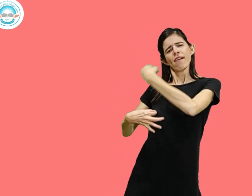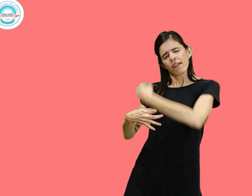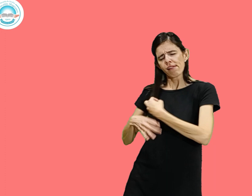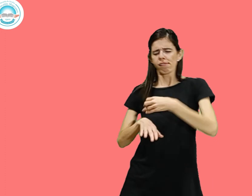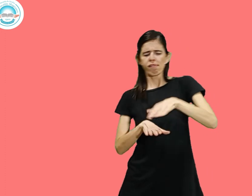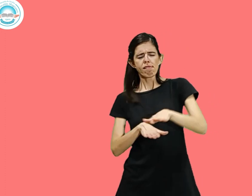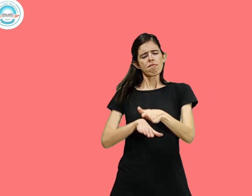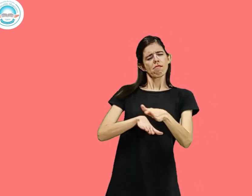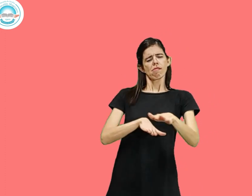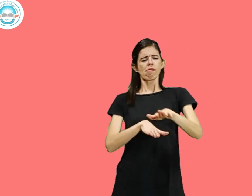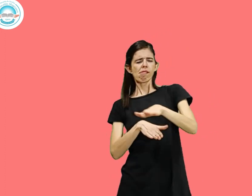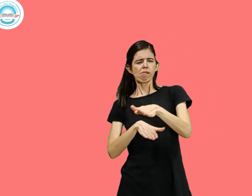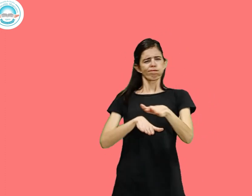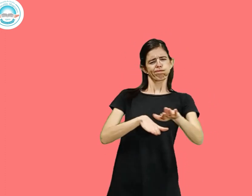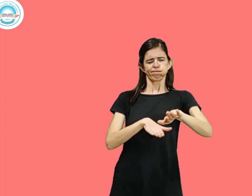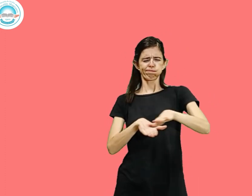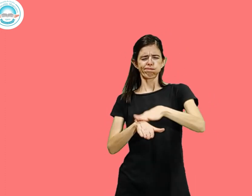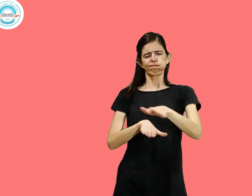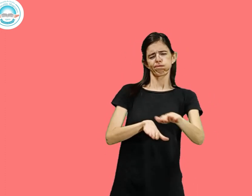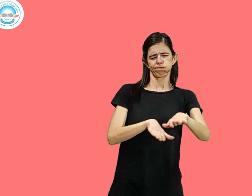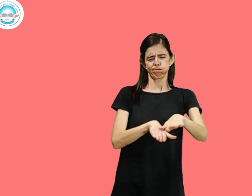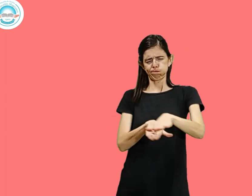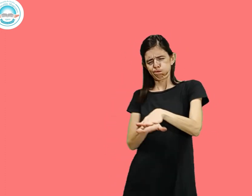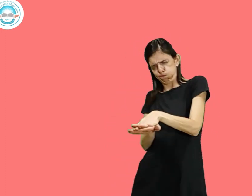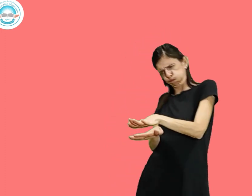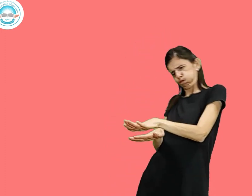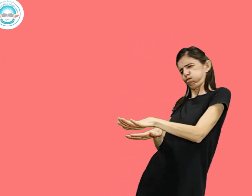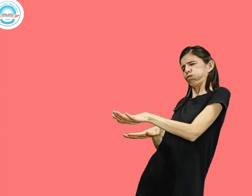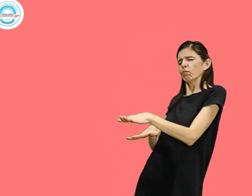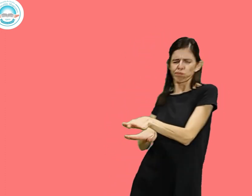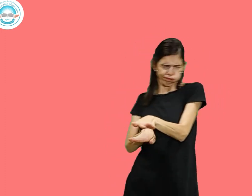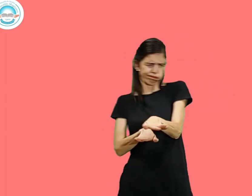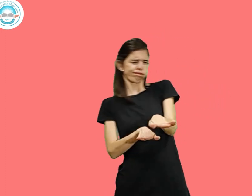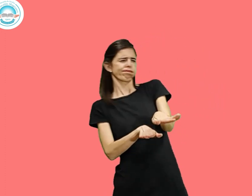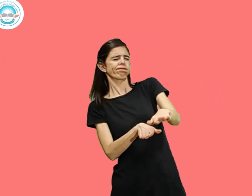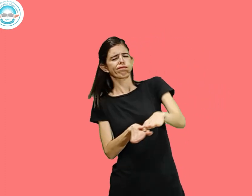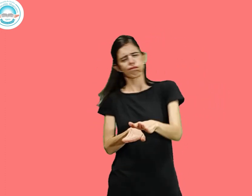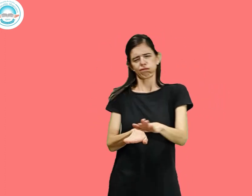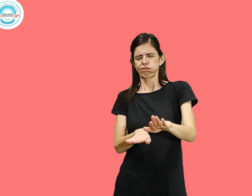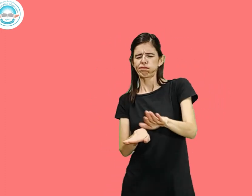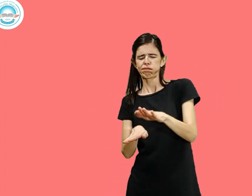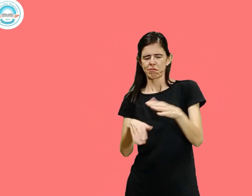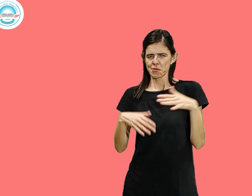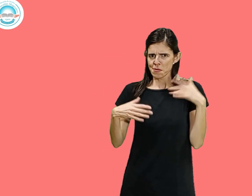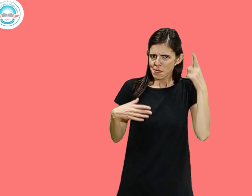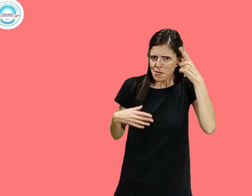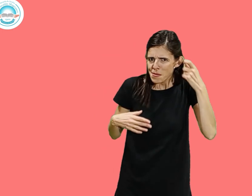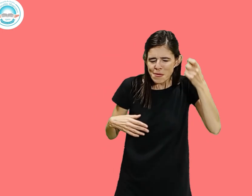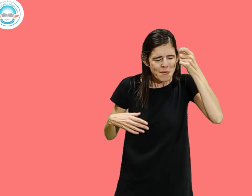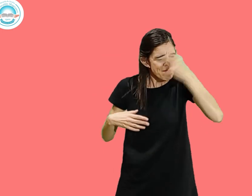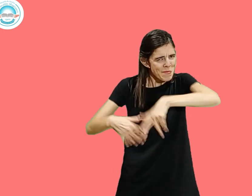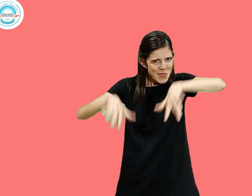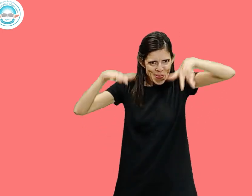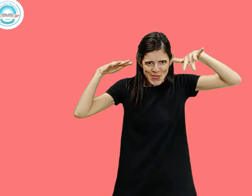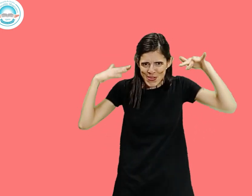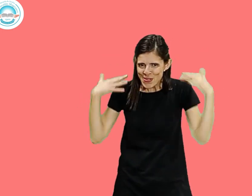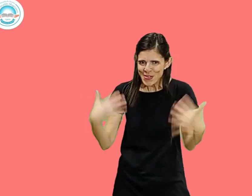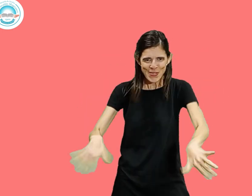pies uno al frente y otro atrás avanzar acompañándome con el pie trasero para el